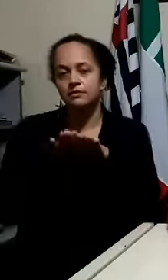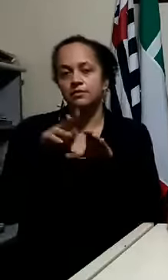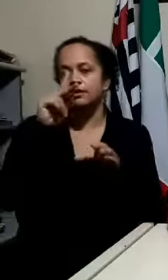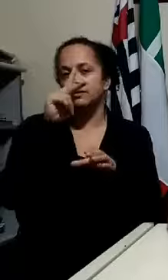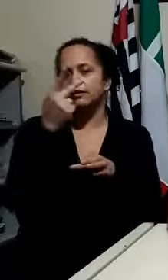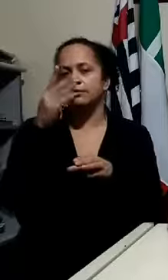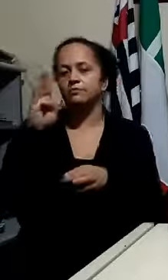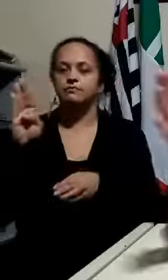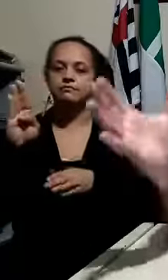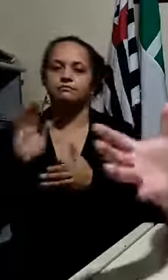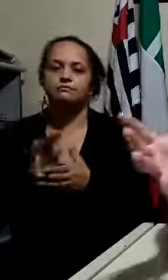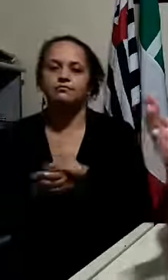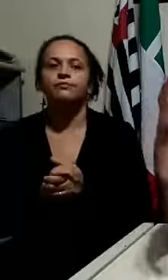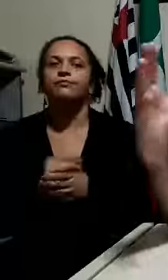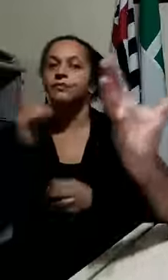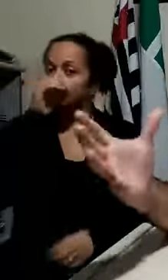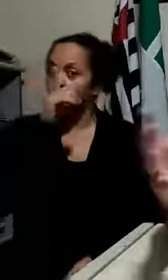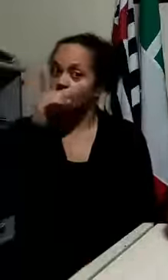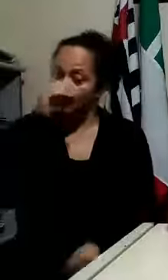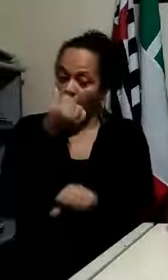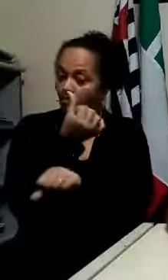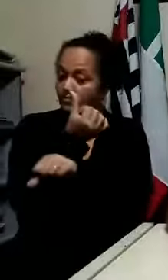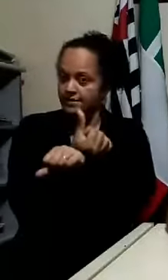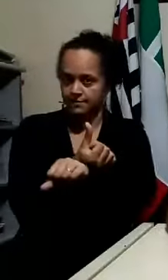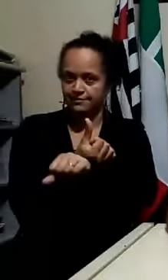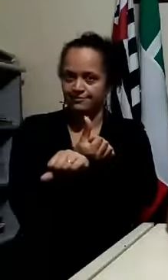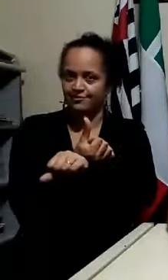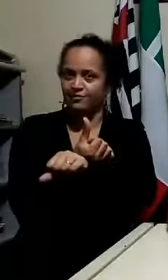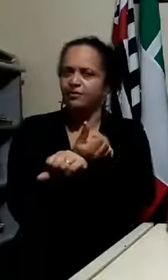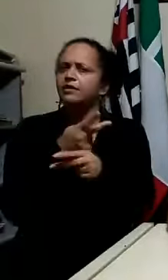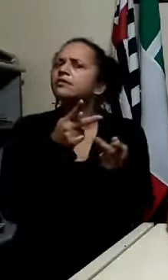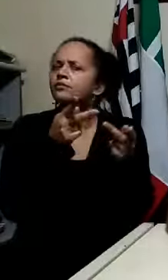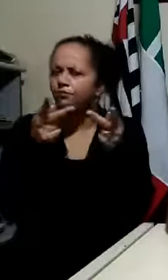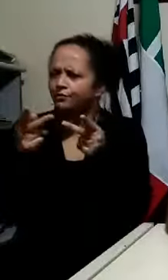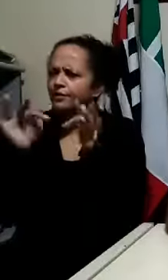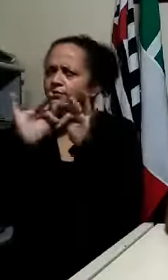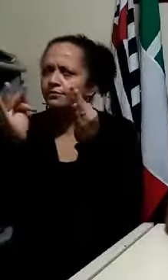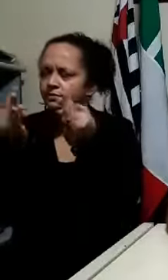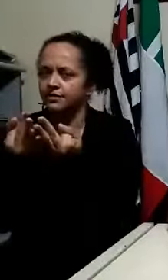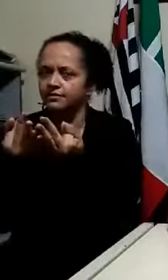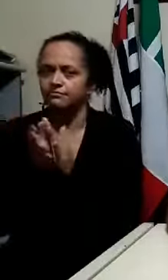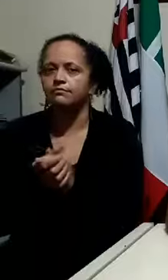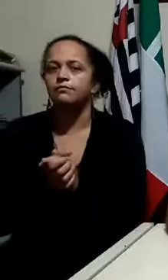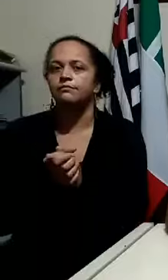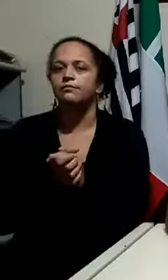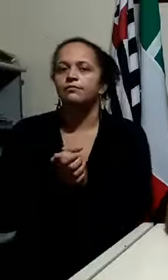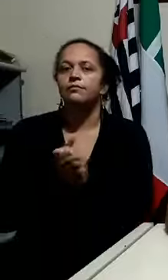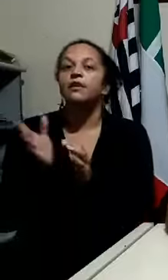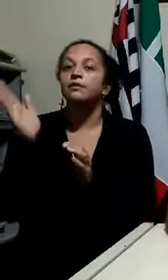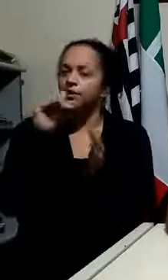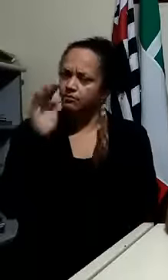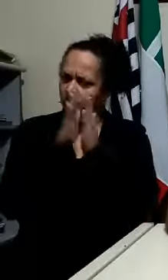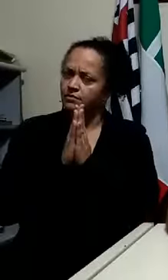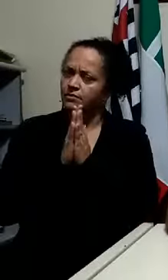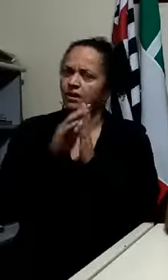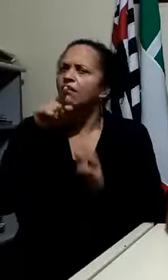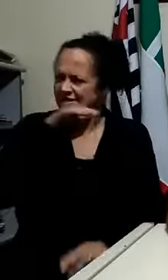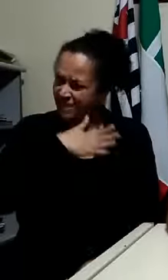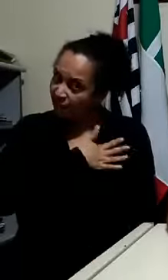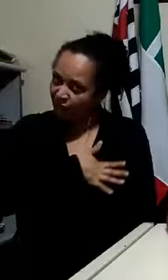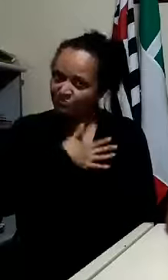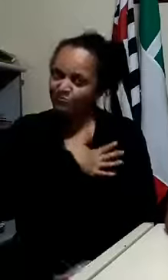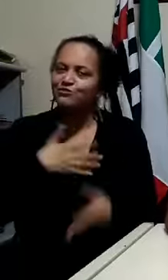às 6 da tarde, não perca, convida os amigos, convida a família, tá bom? Vamos orar. Se você gostou dessa